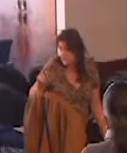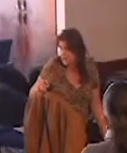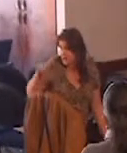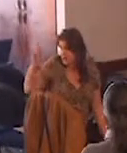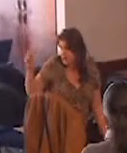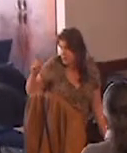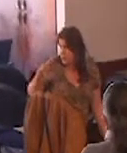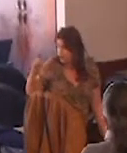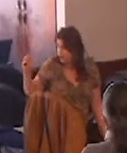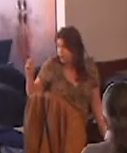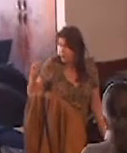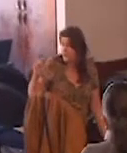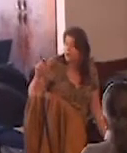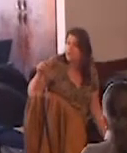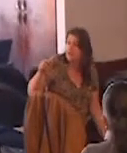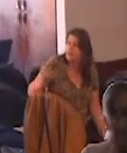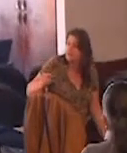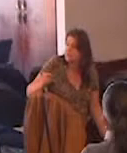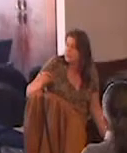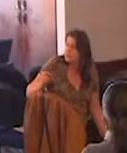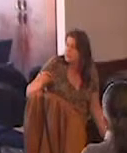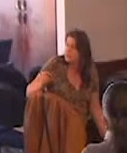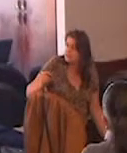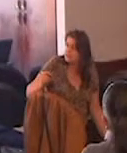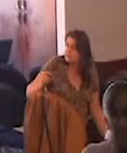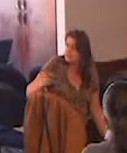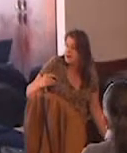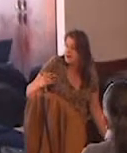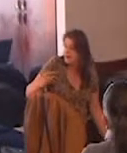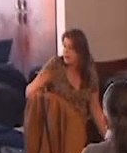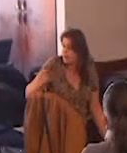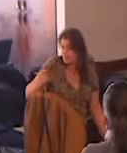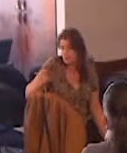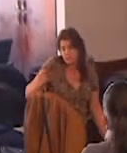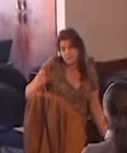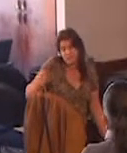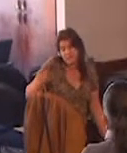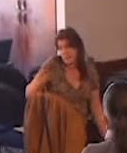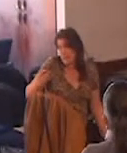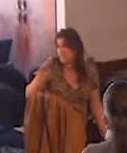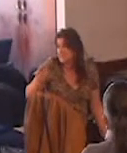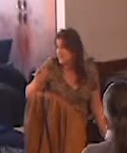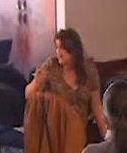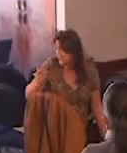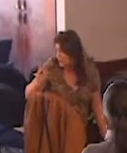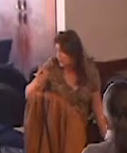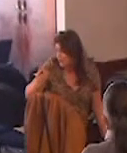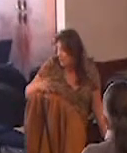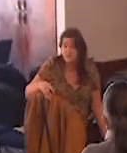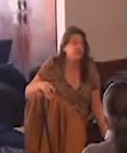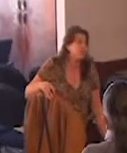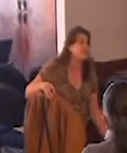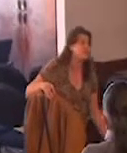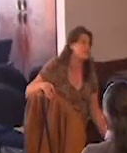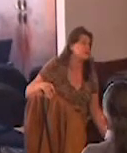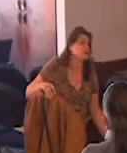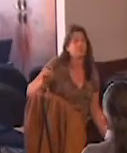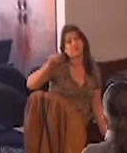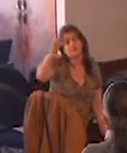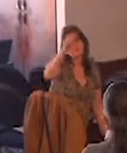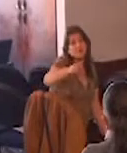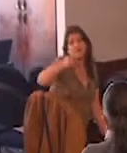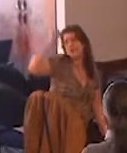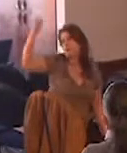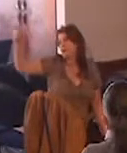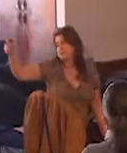6 años, y él aprendió a reconocerlo, quiero baño, quiero esto. Entonces él era como un hablador pasivo.